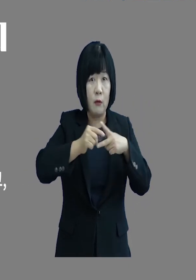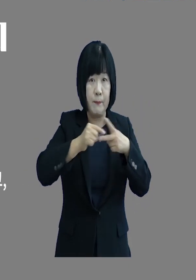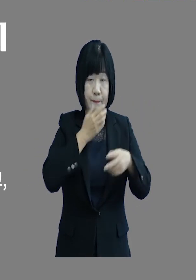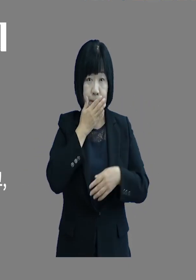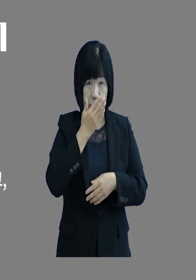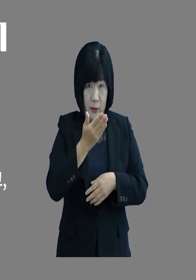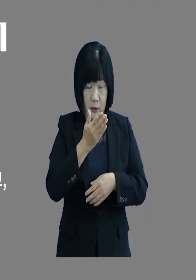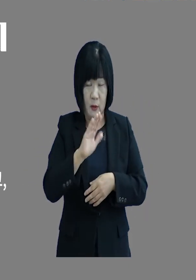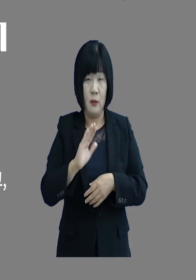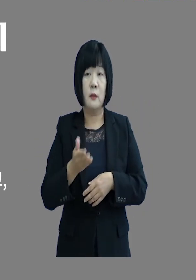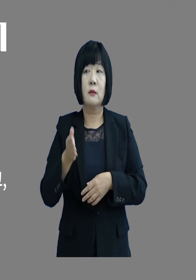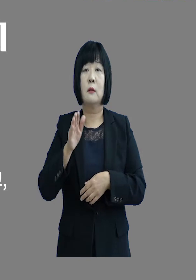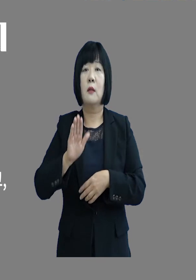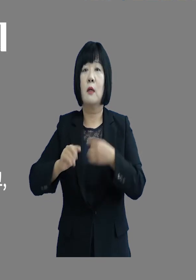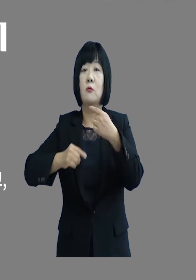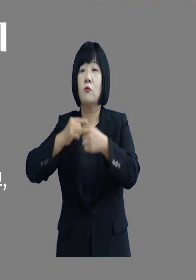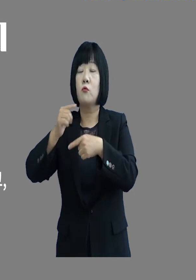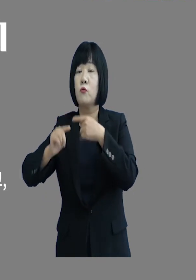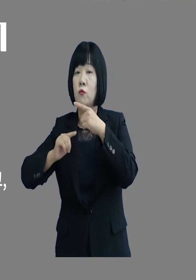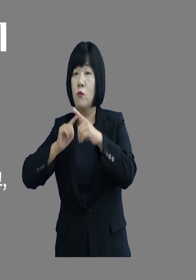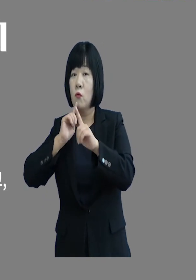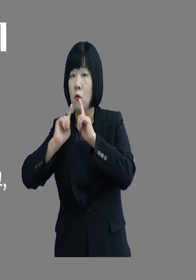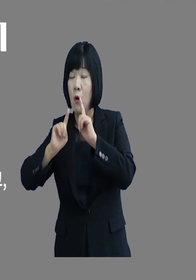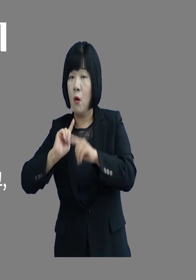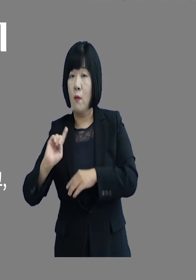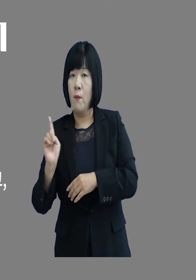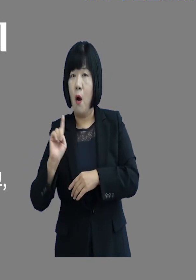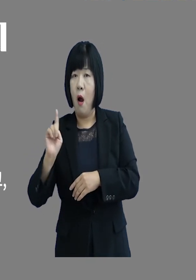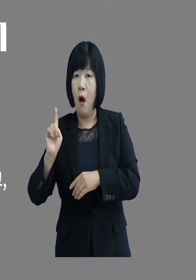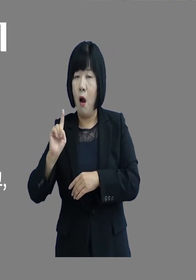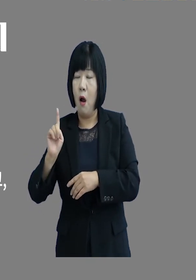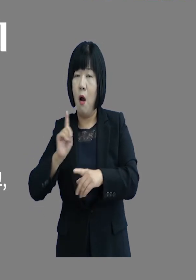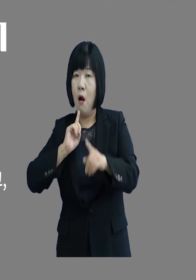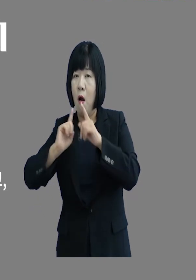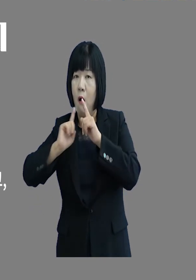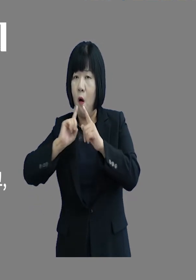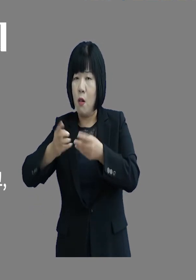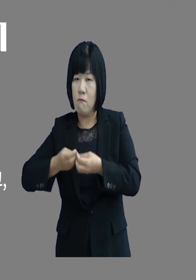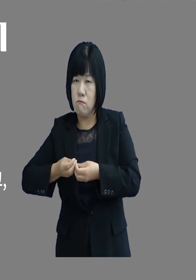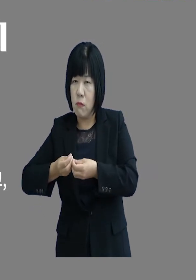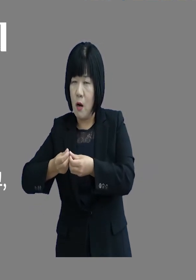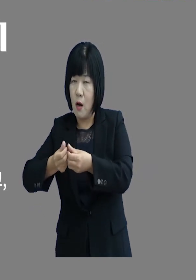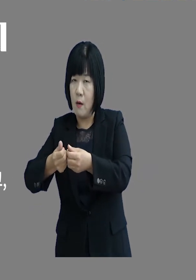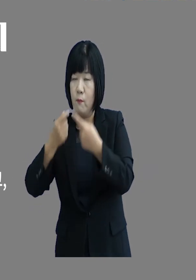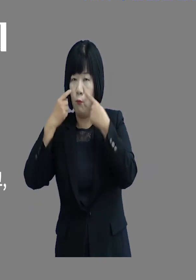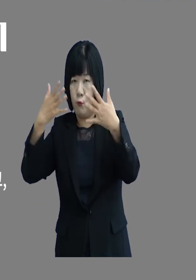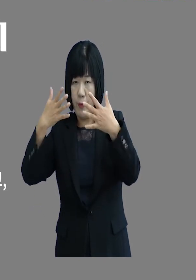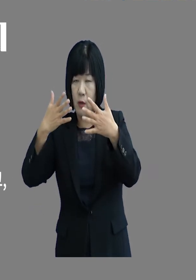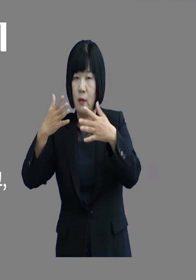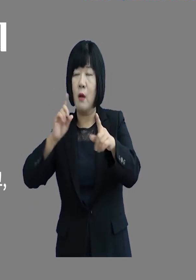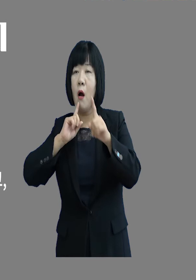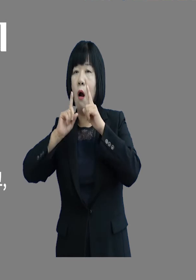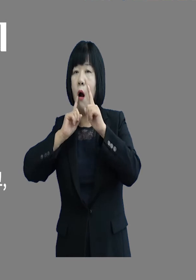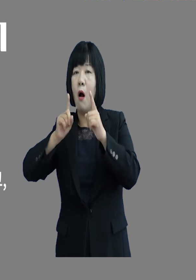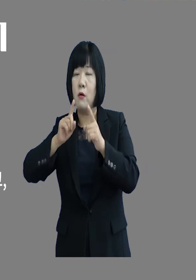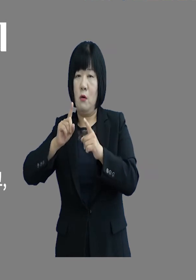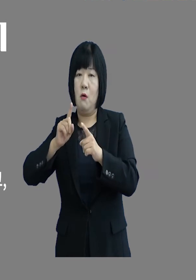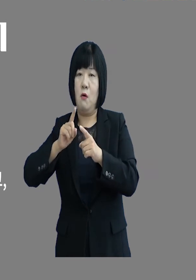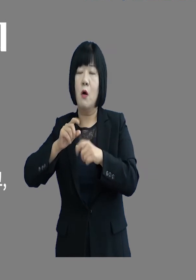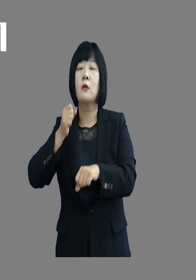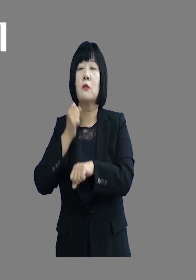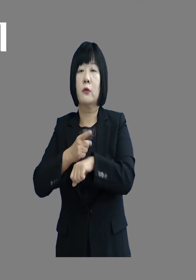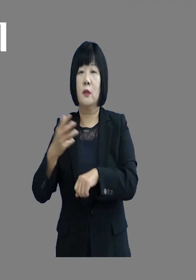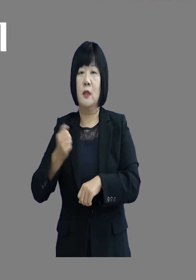근데 그 수화 언어는 정말 언어로 손색이 없을 만큼 분명한 언어로서의 위치와 성격을 갖고